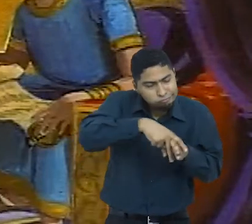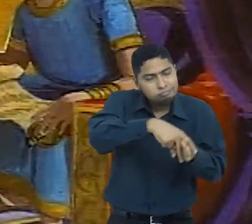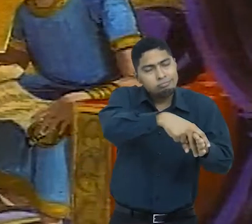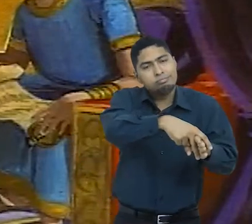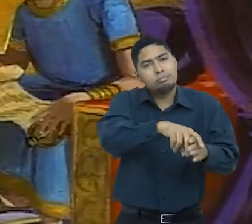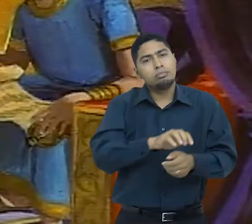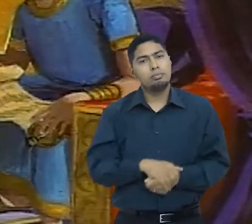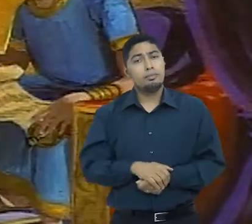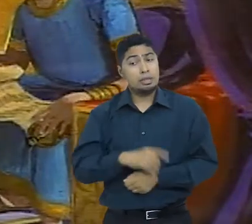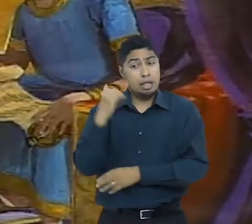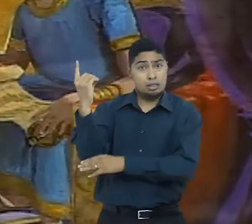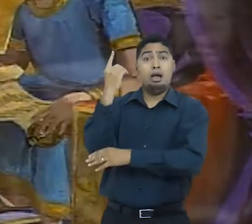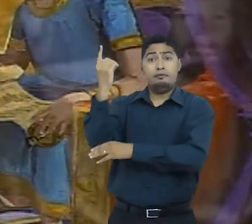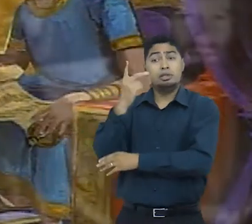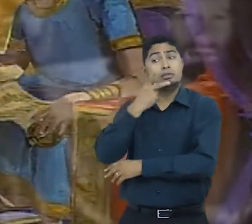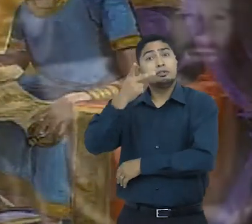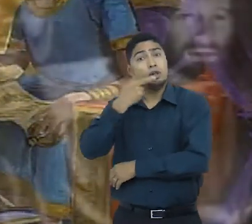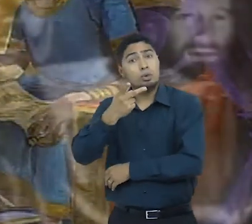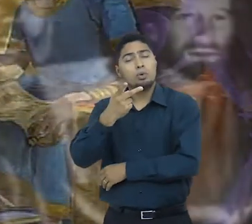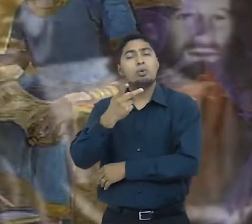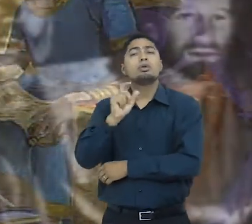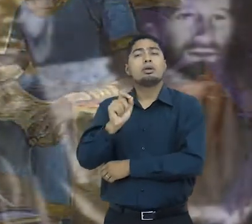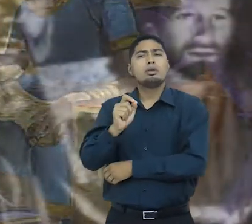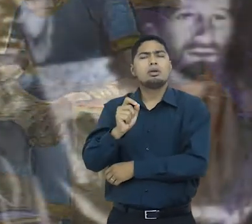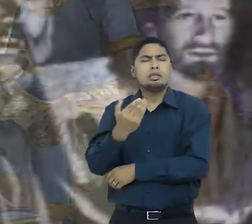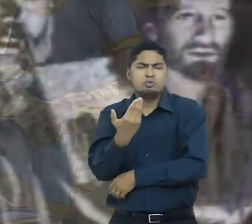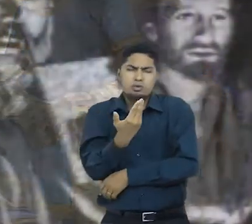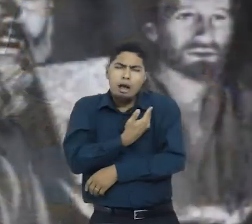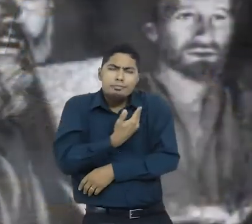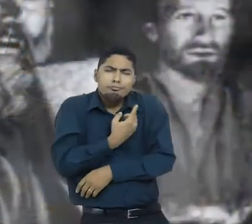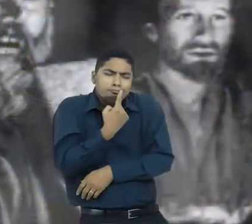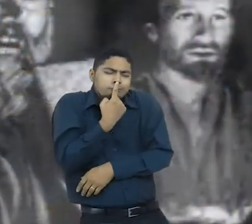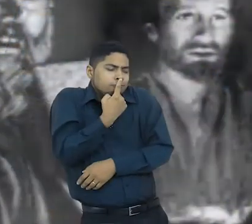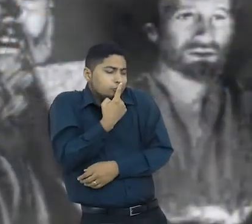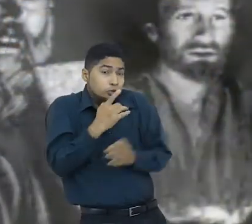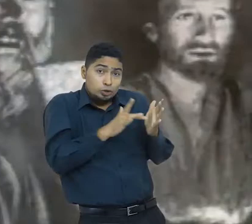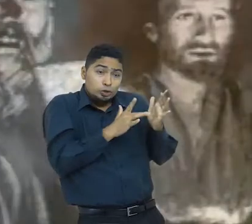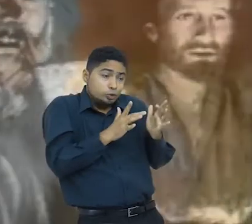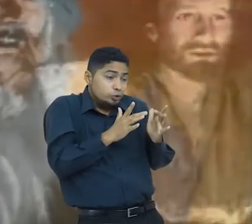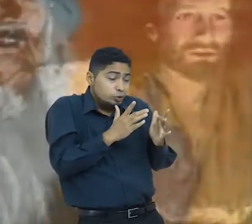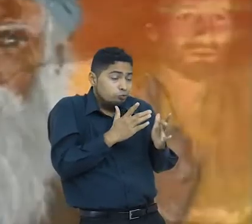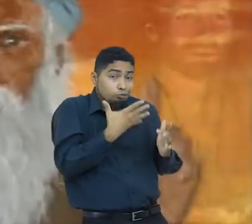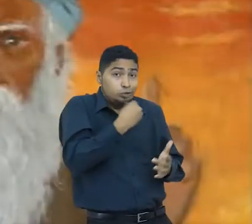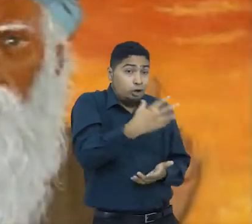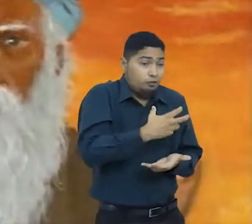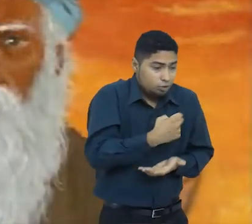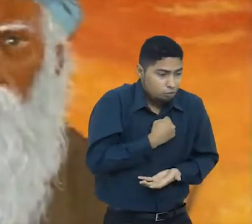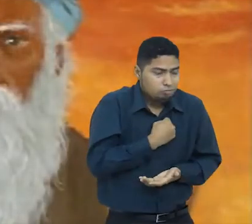Salvador saberia com antecedência que um de seus amigos íntimos, que comia junto com ele, iria traí-lo.